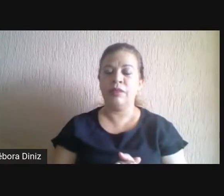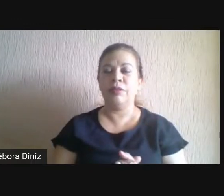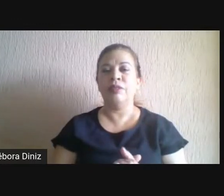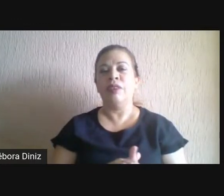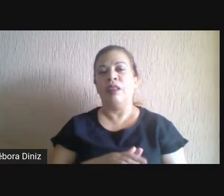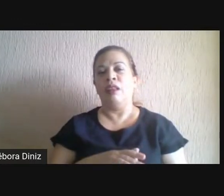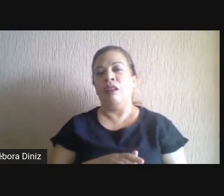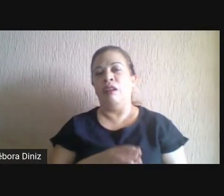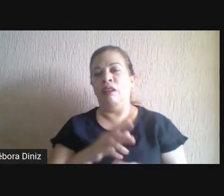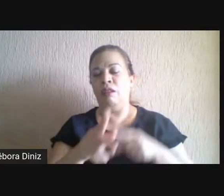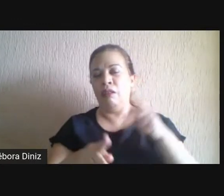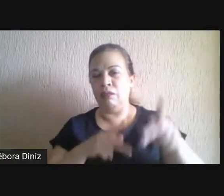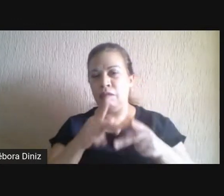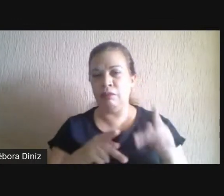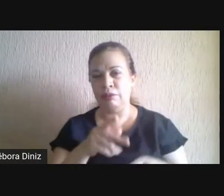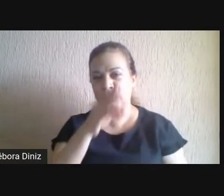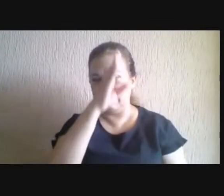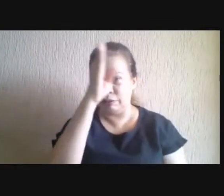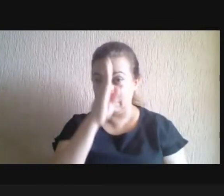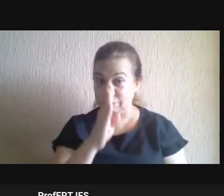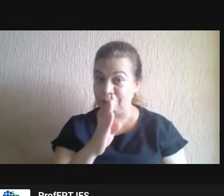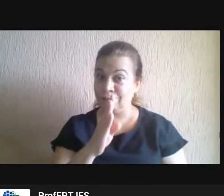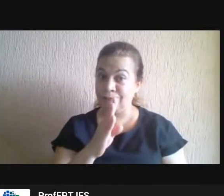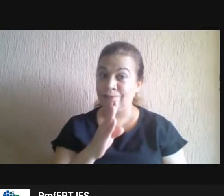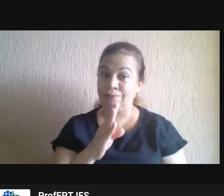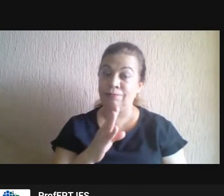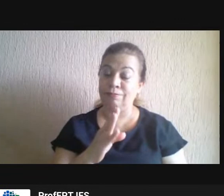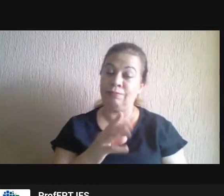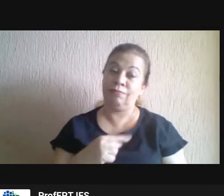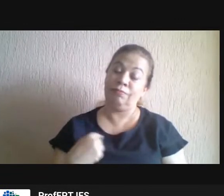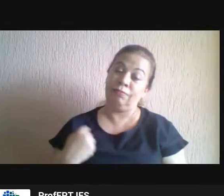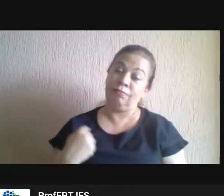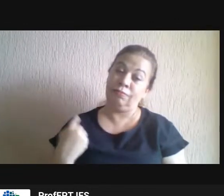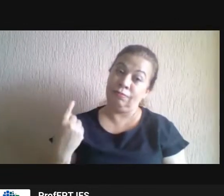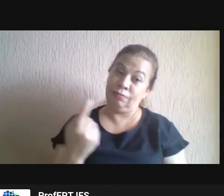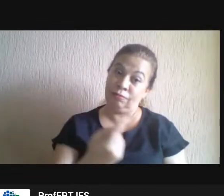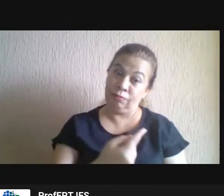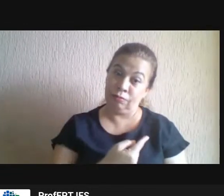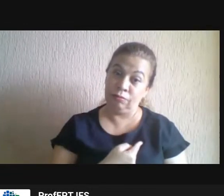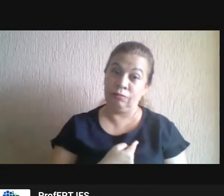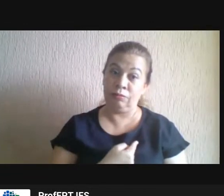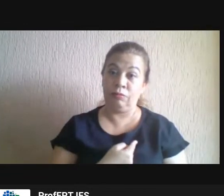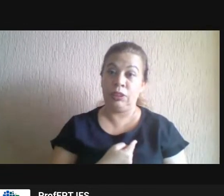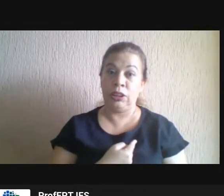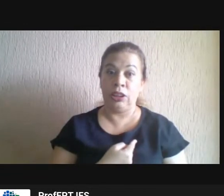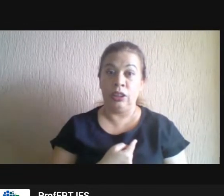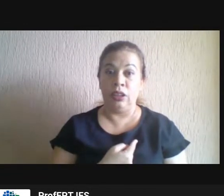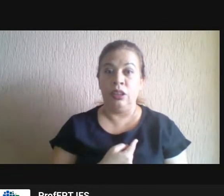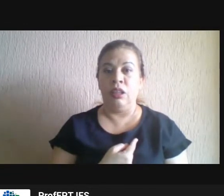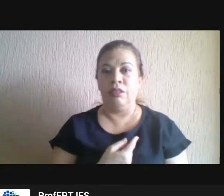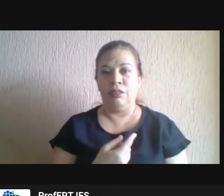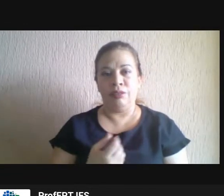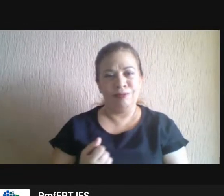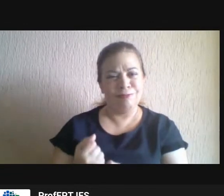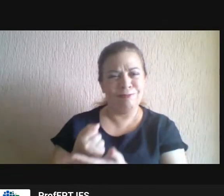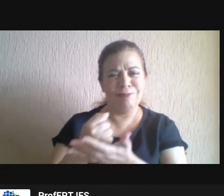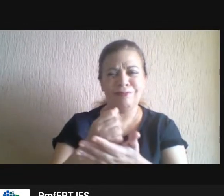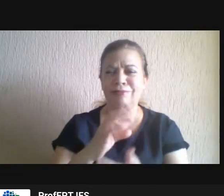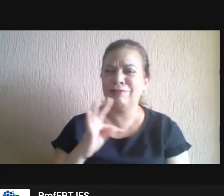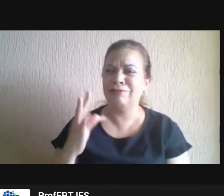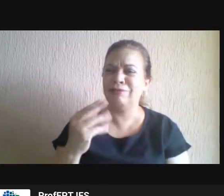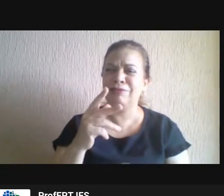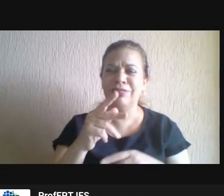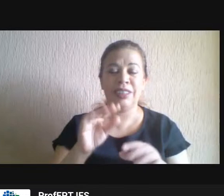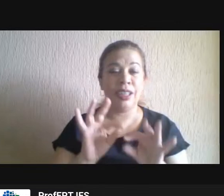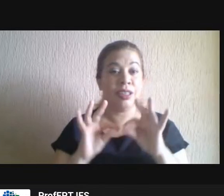nossa solidariedade também a todas as famílias, que são praticamente todas as famílias brasileiras, que já